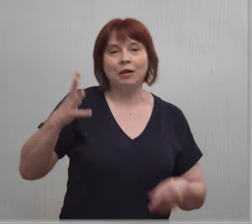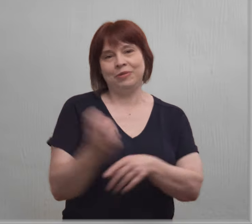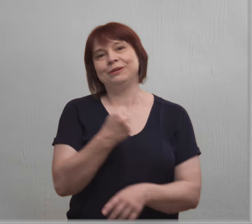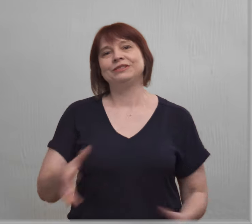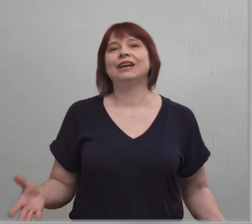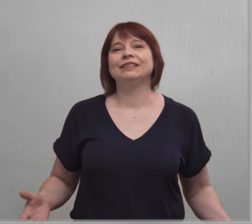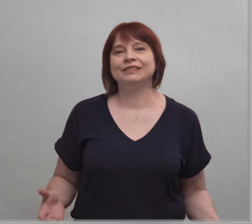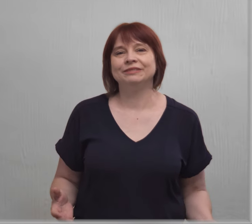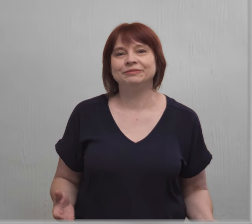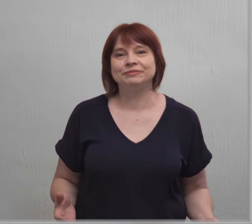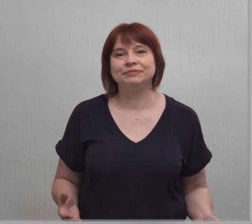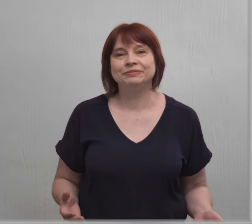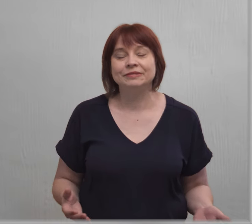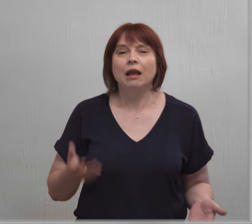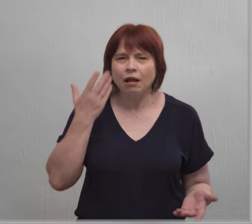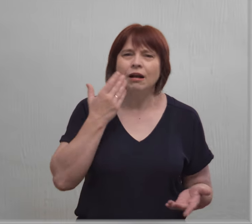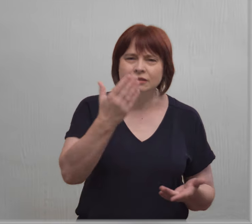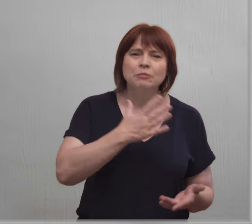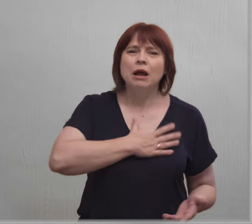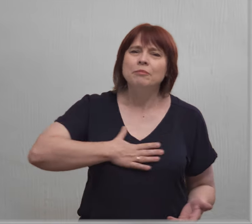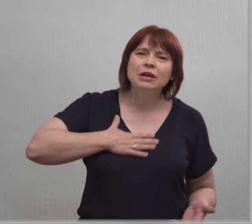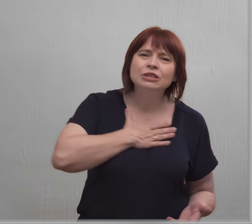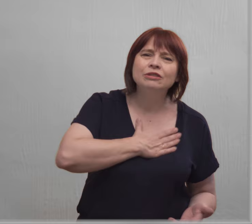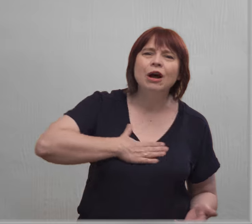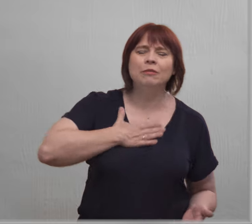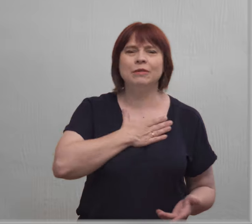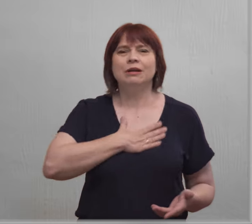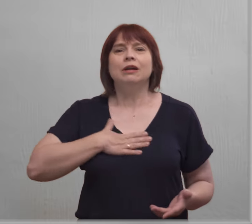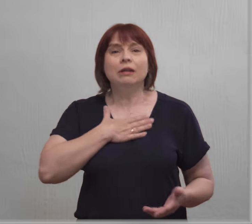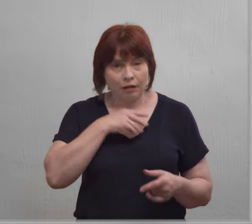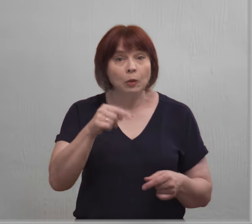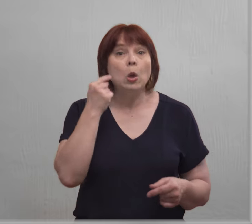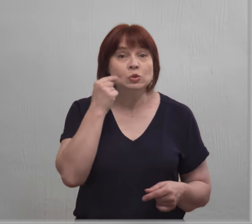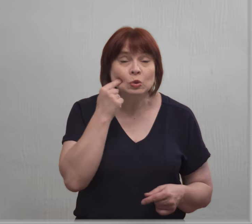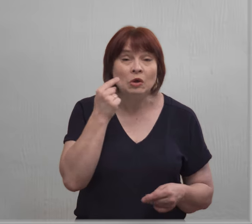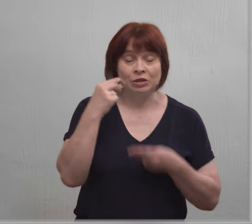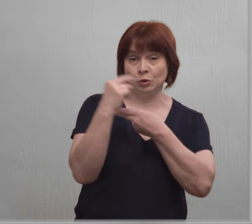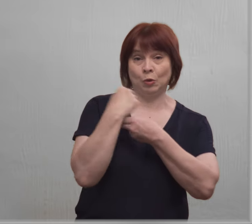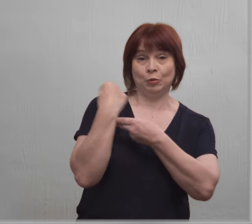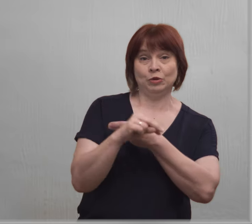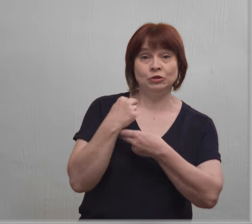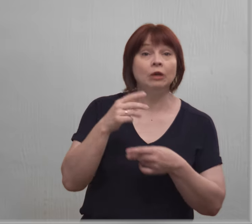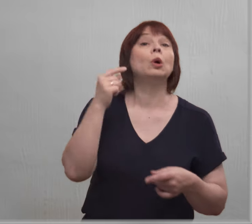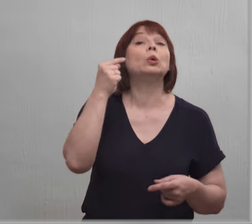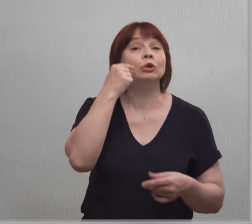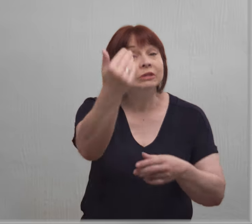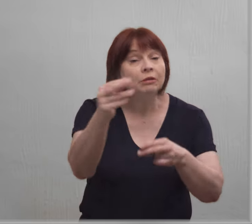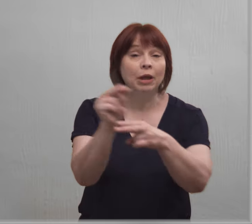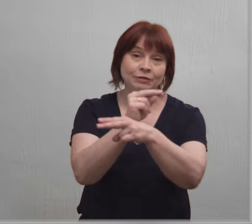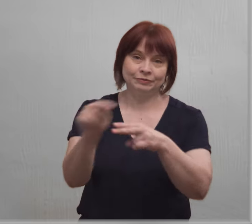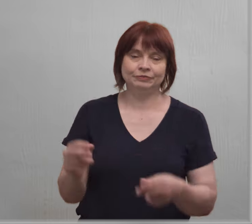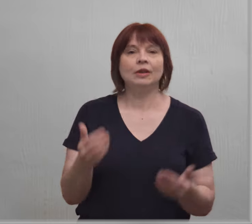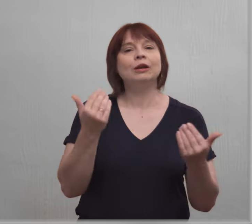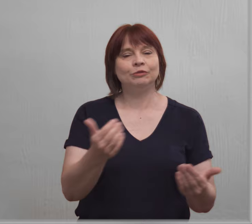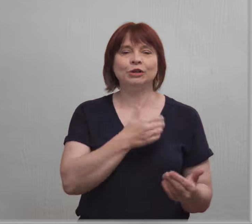от момента, когда происходит скорбь, когда ты уже переживаешь, когда твоя совесть работает. И сегодня я хотел помолиться за тебя,